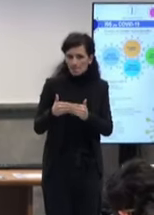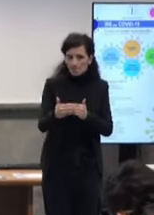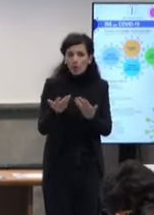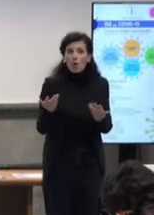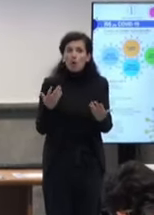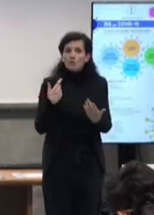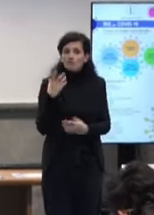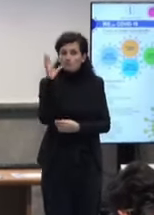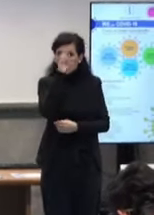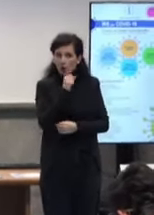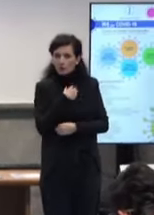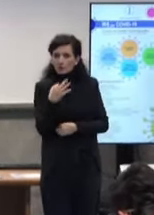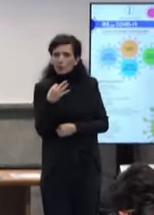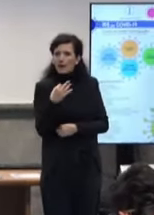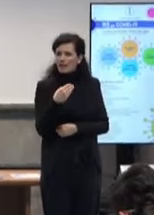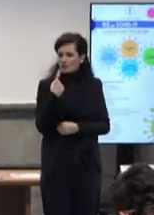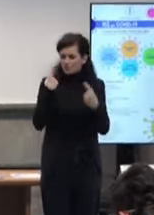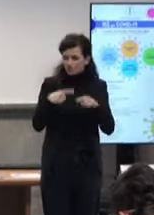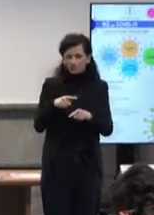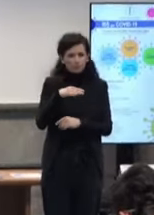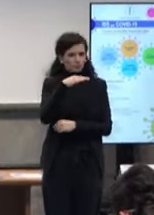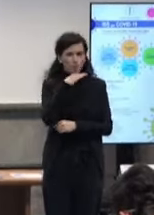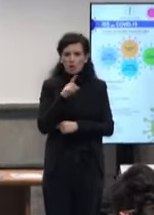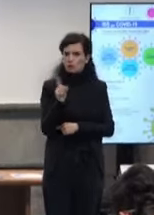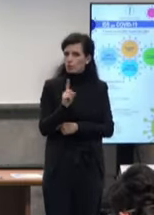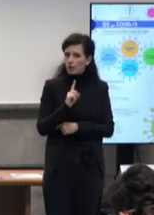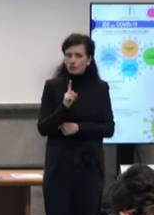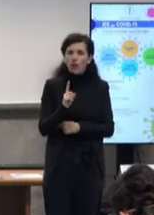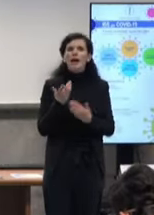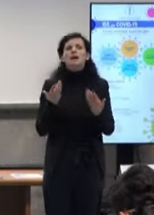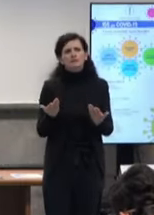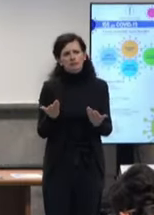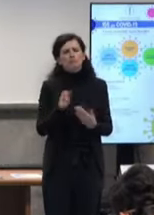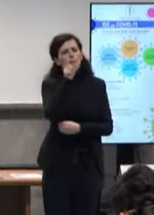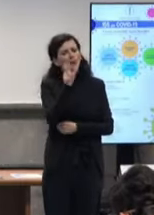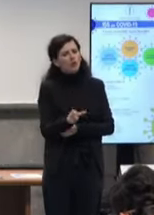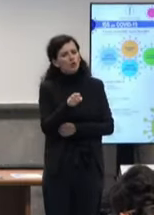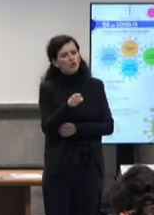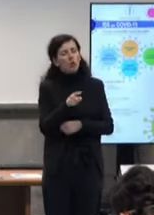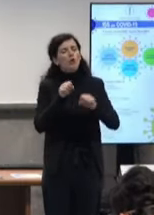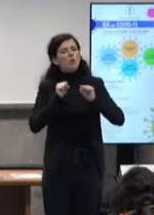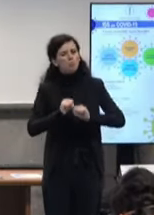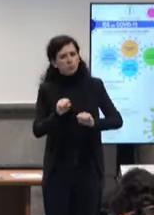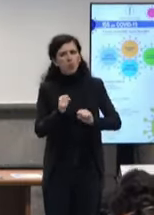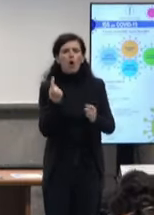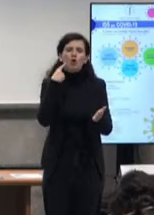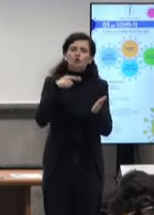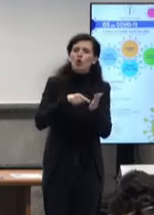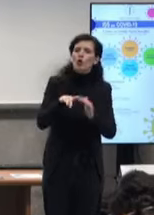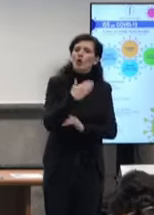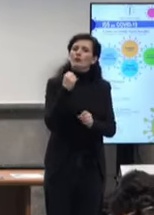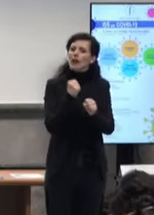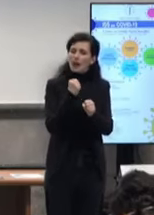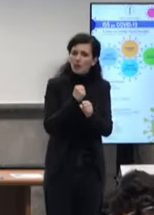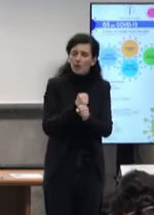questo comunque non è sufficiente non sarebbe sufficiente a poter dire questa persona può eventualmente tornare al lavoro può